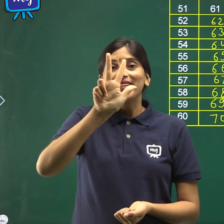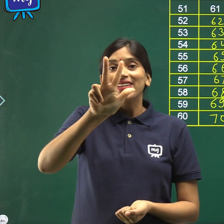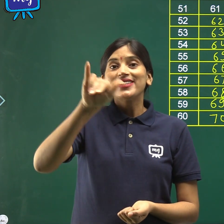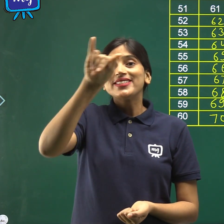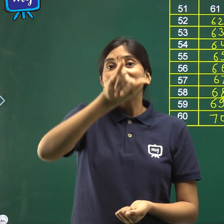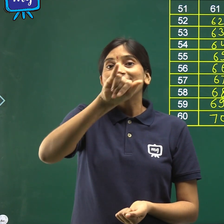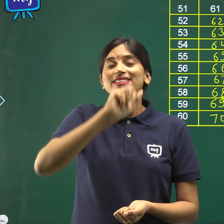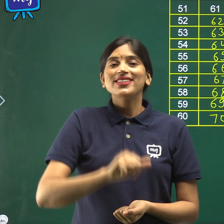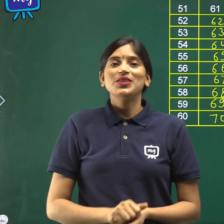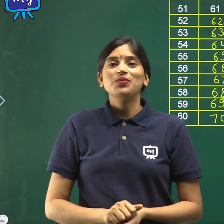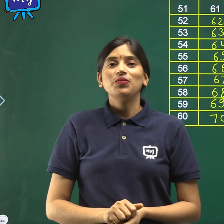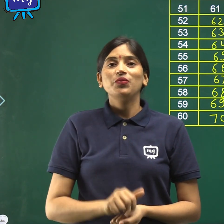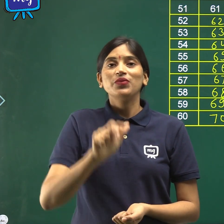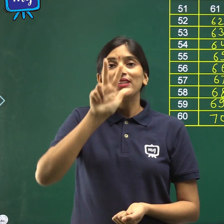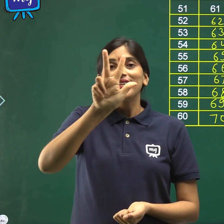86,